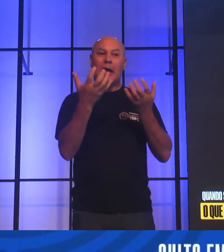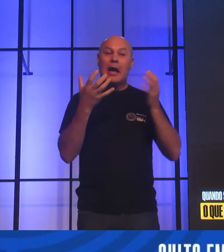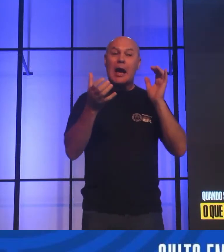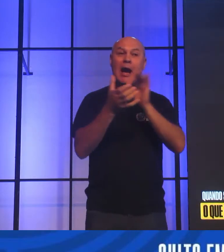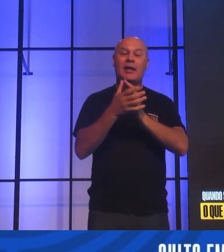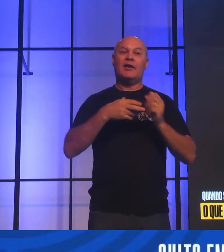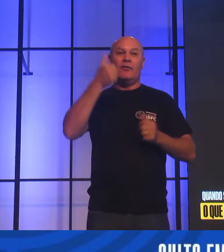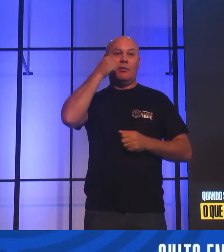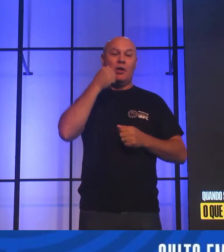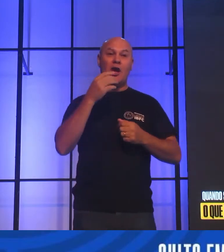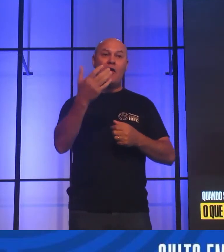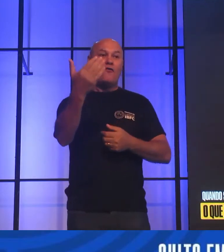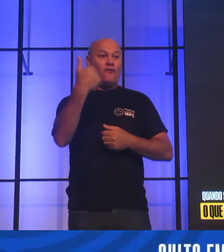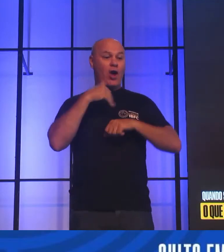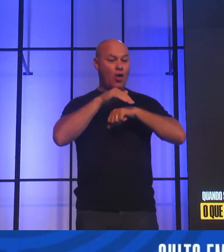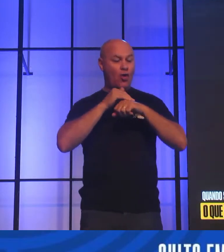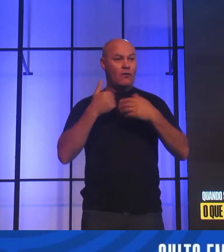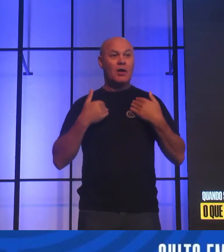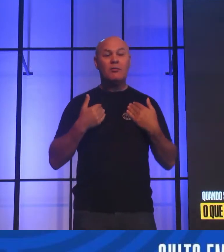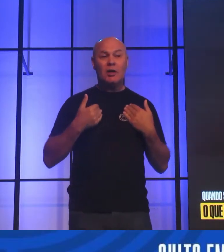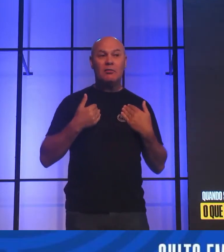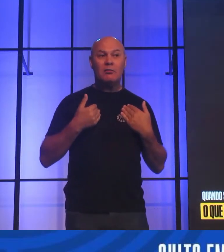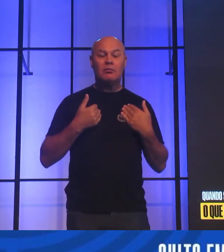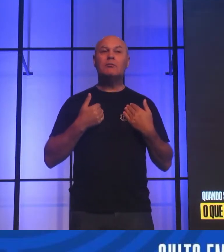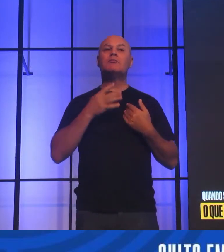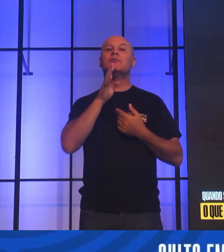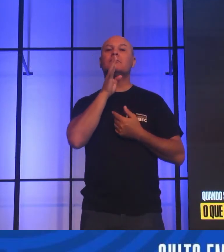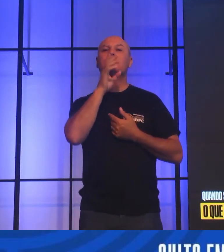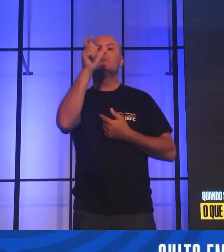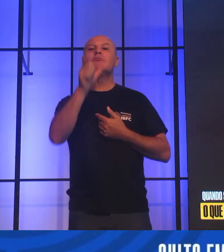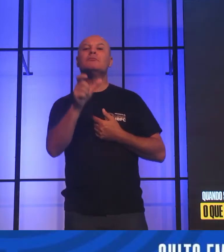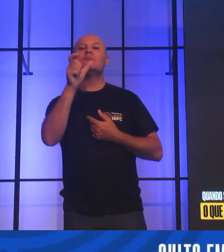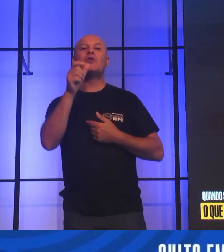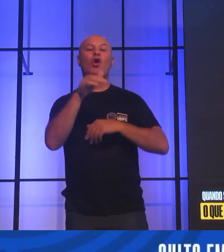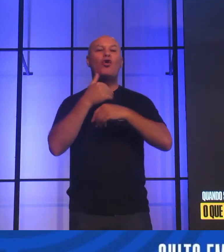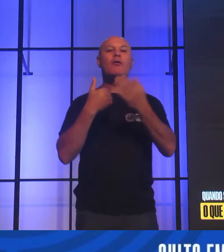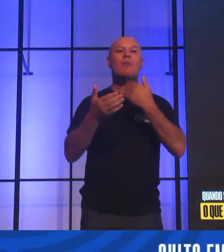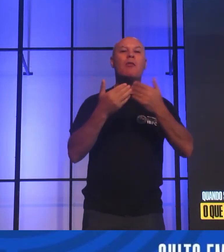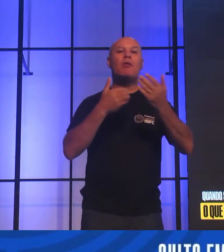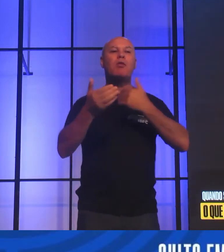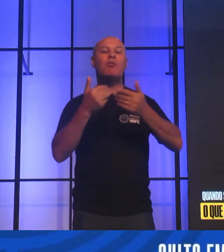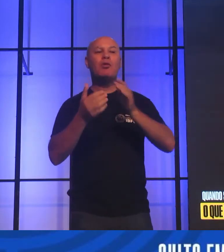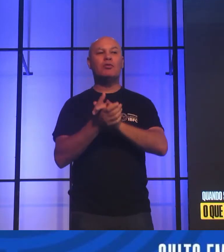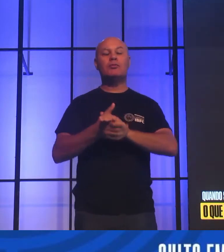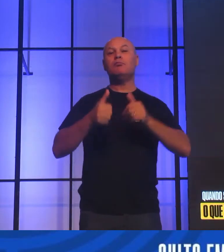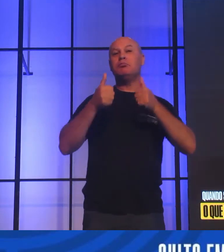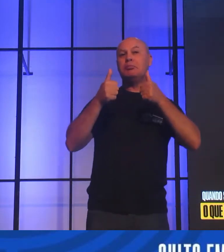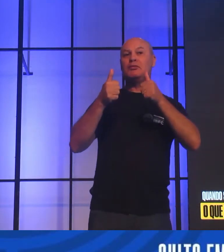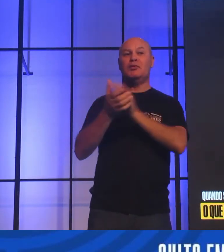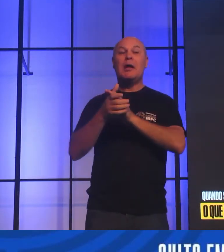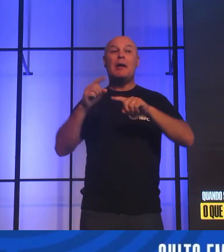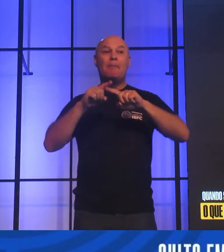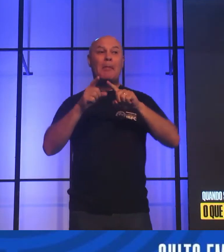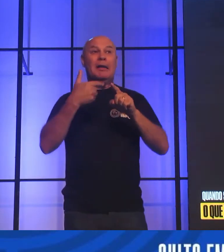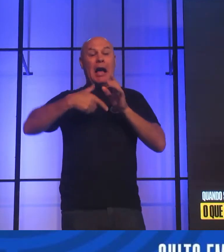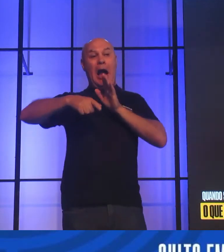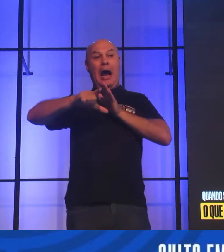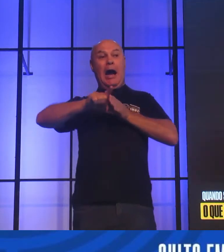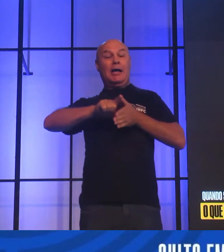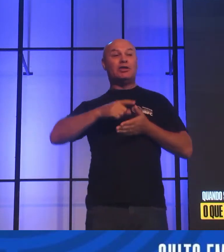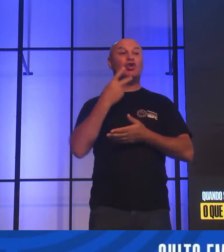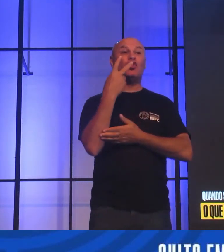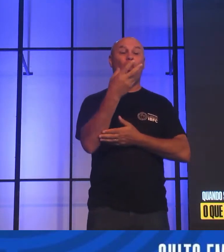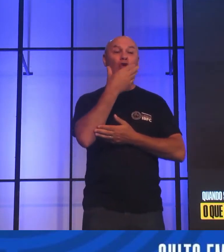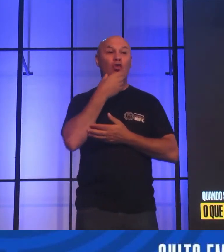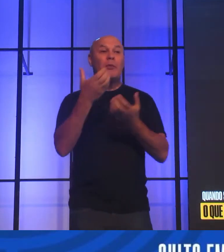conversar comigo, a ação deles era planejada. Eu vou engambelar o velho, vou passar a lábia no velho, porque eu quero casar